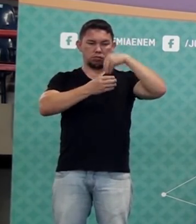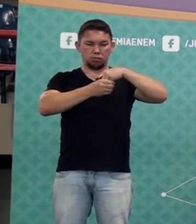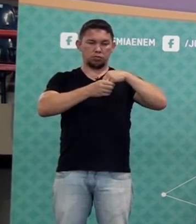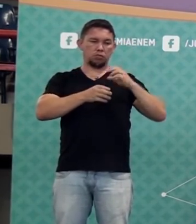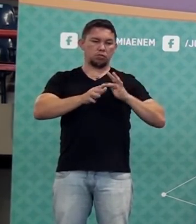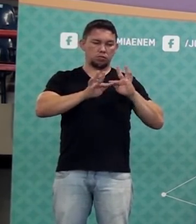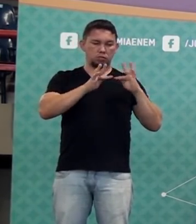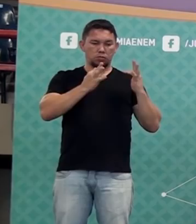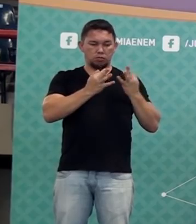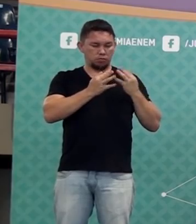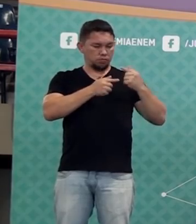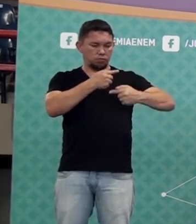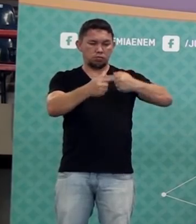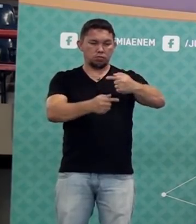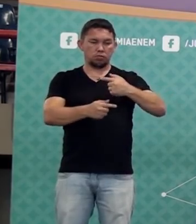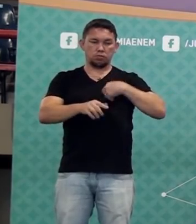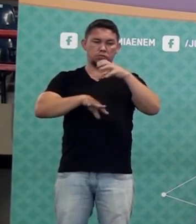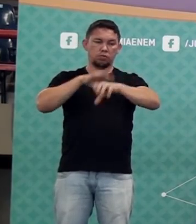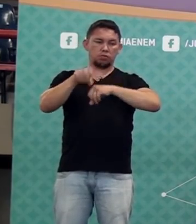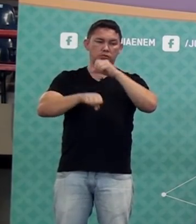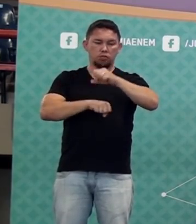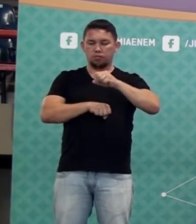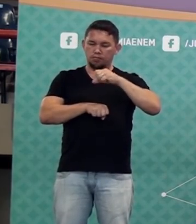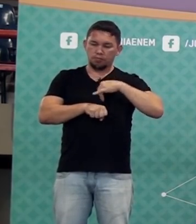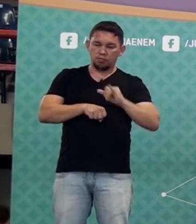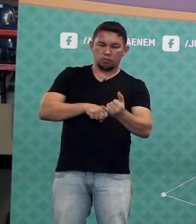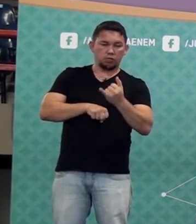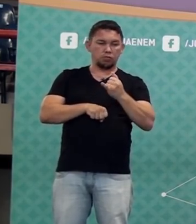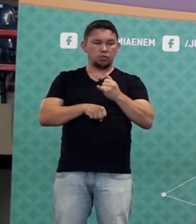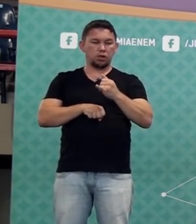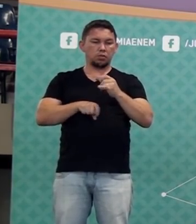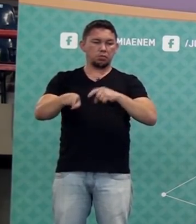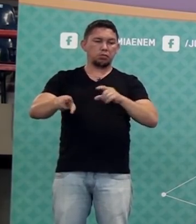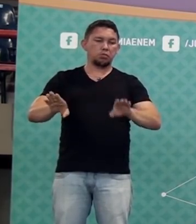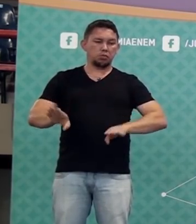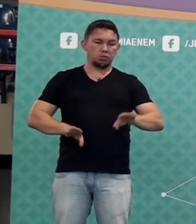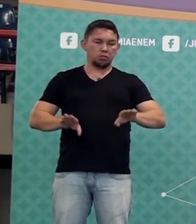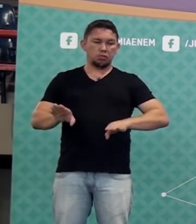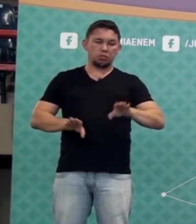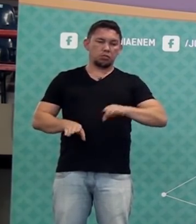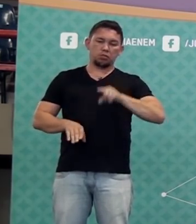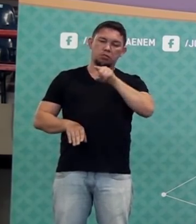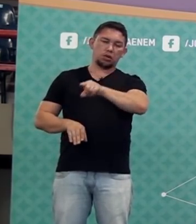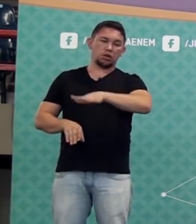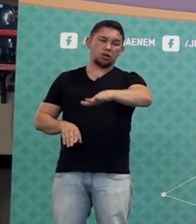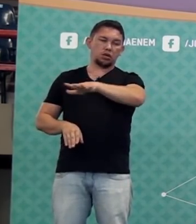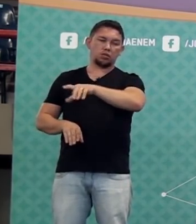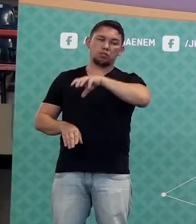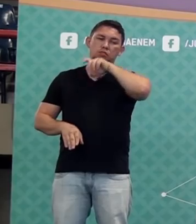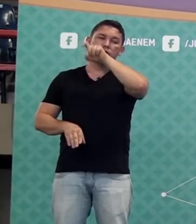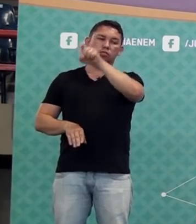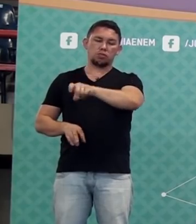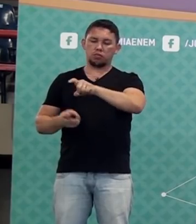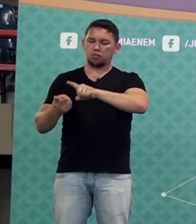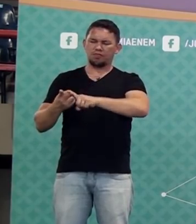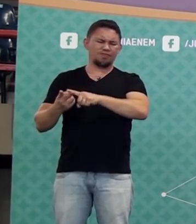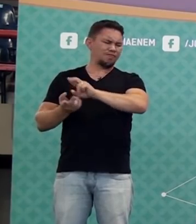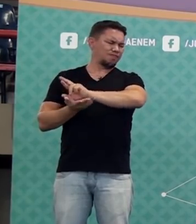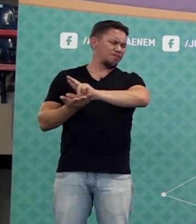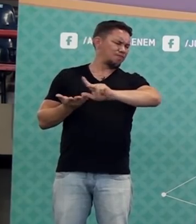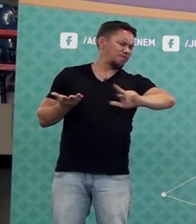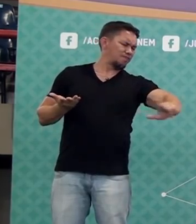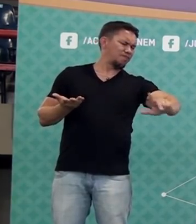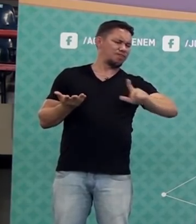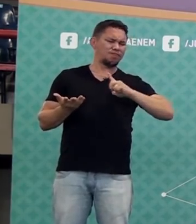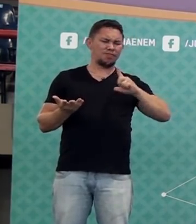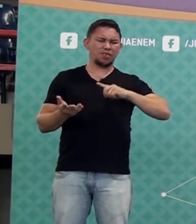exploração dos camponeses submetidos a um regime de servidão, e que pagavam inúmeros impostos: corveia, talha,